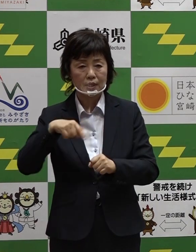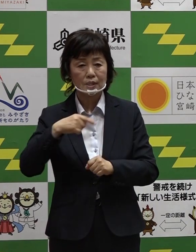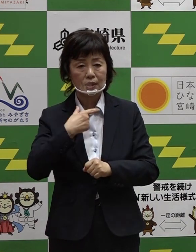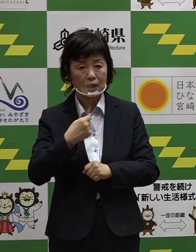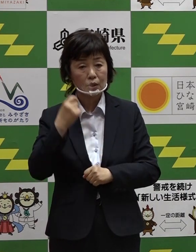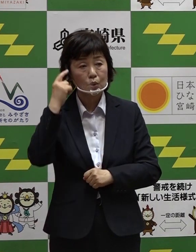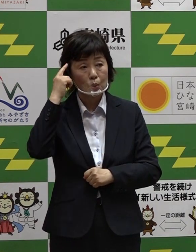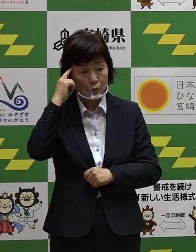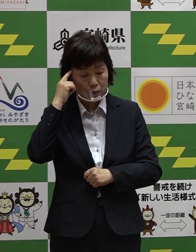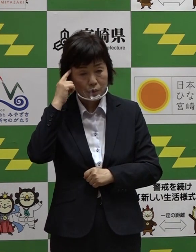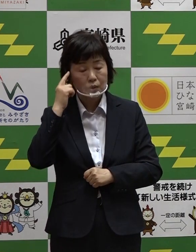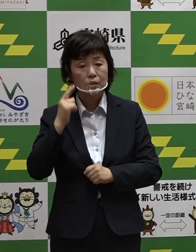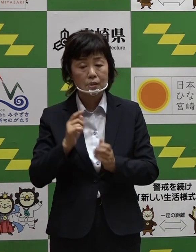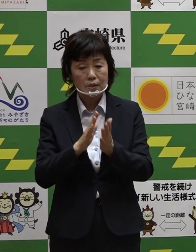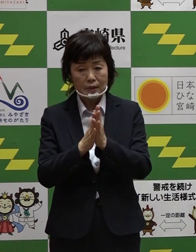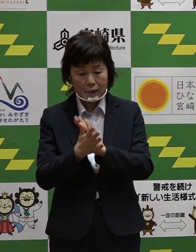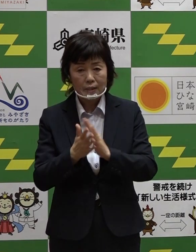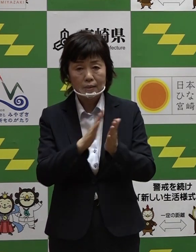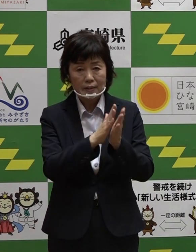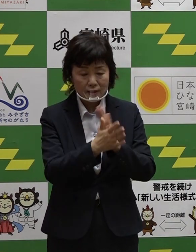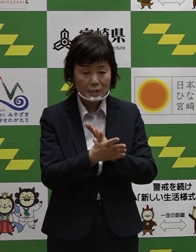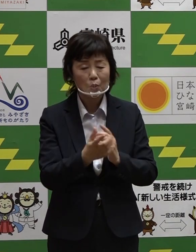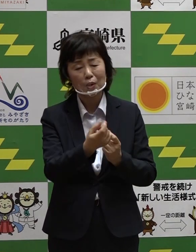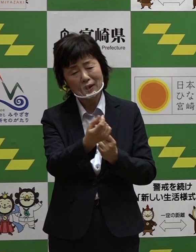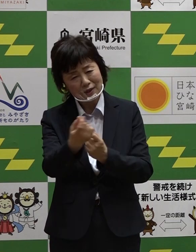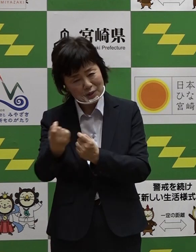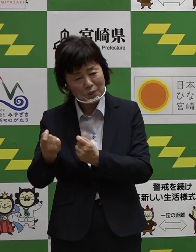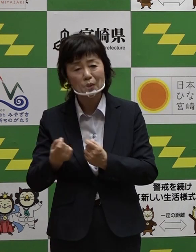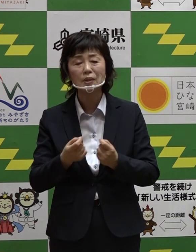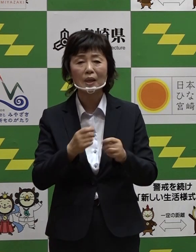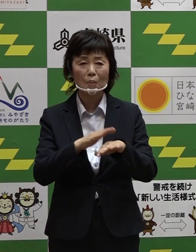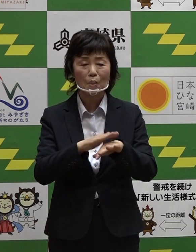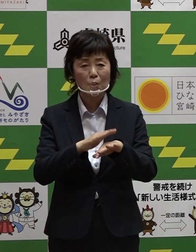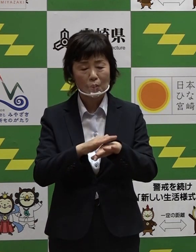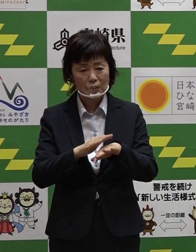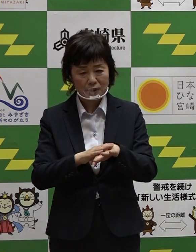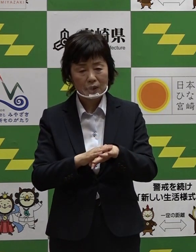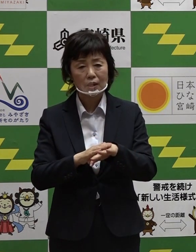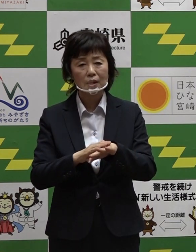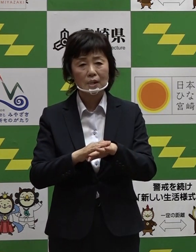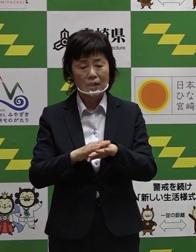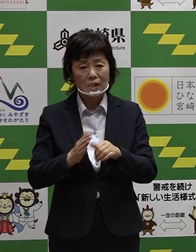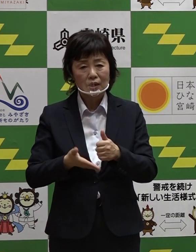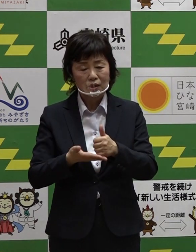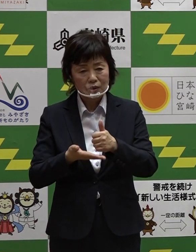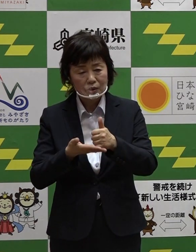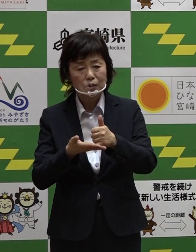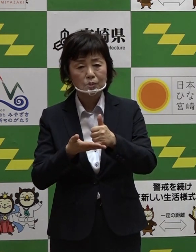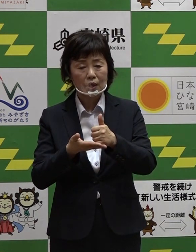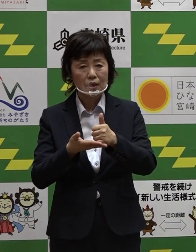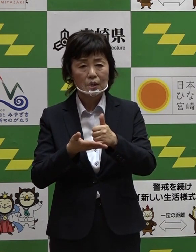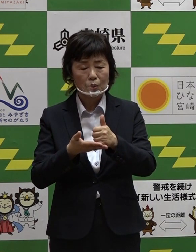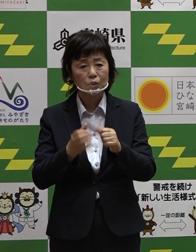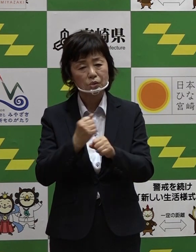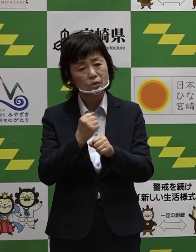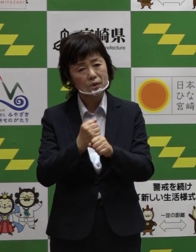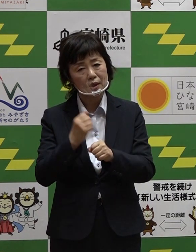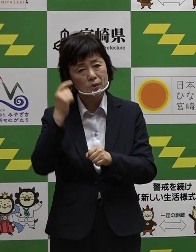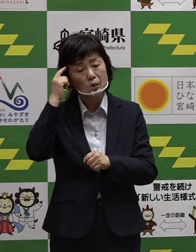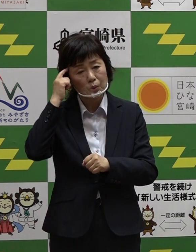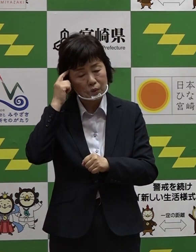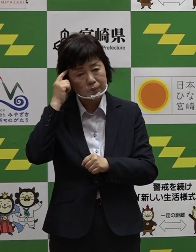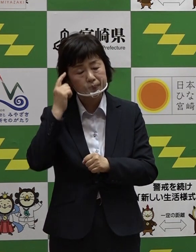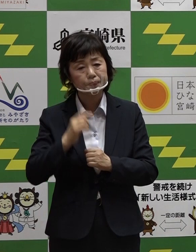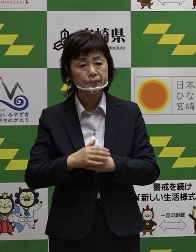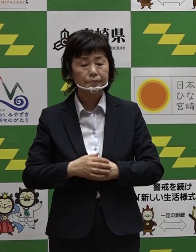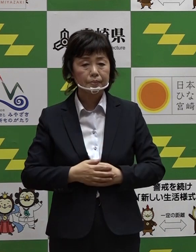ですけど、各県同じような形でですね、いろんな優遇制度といいますか行うというふうに考えております。その